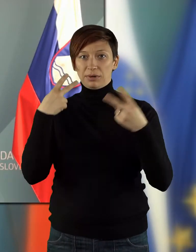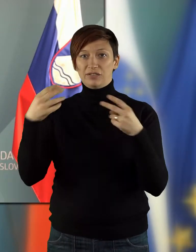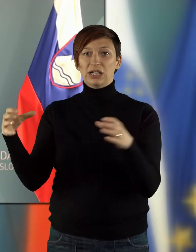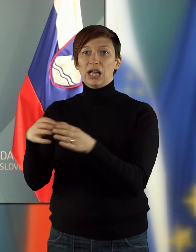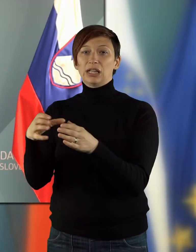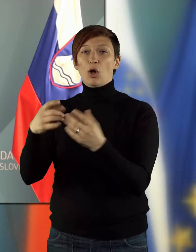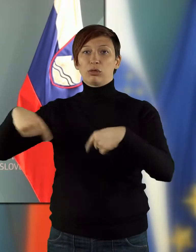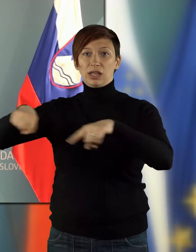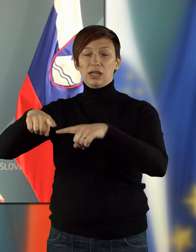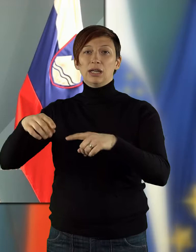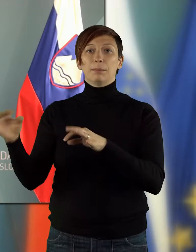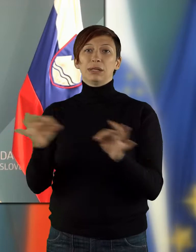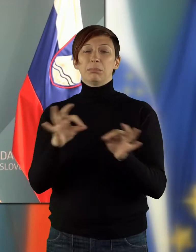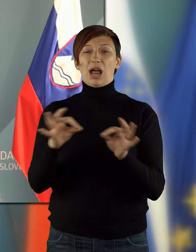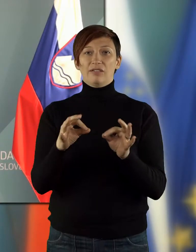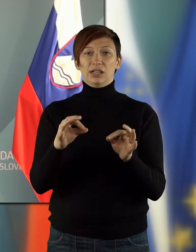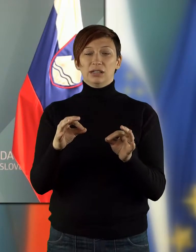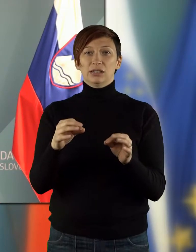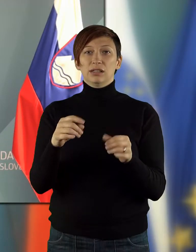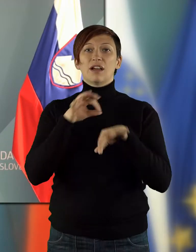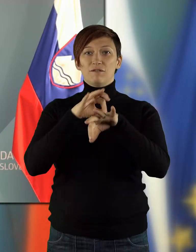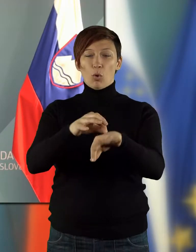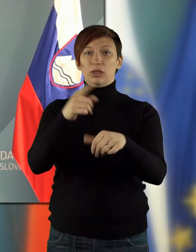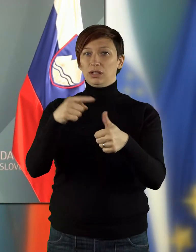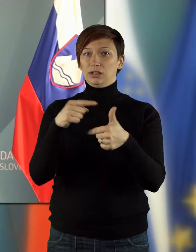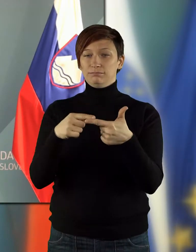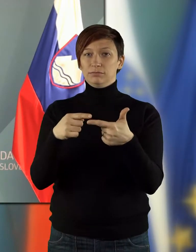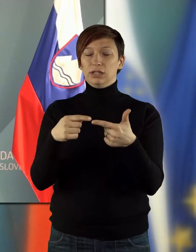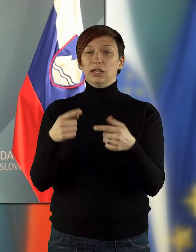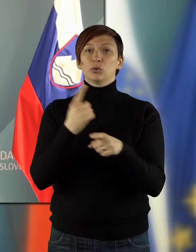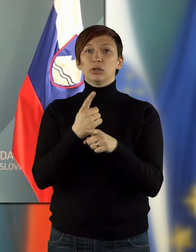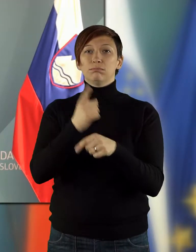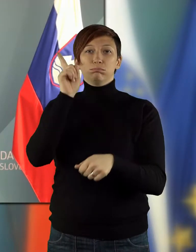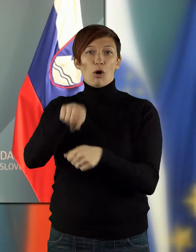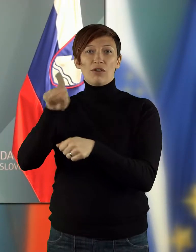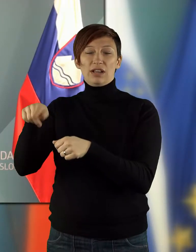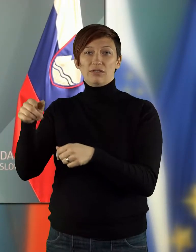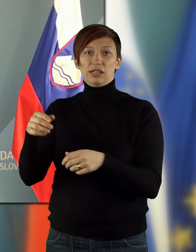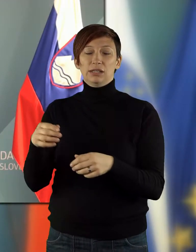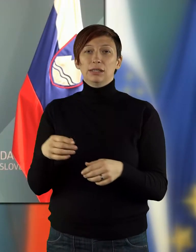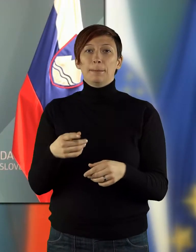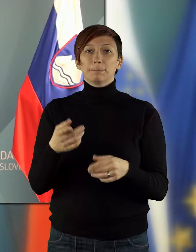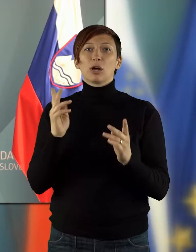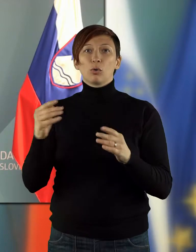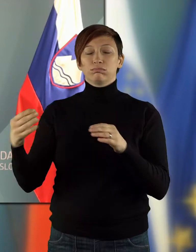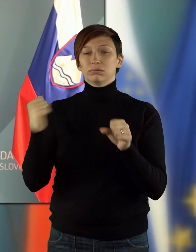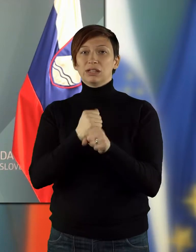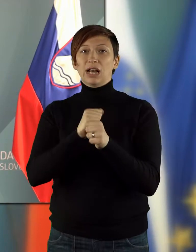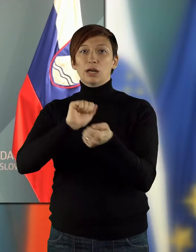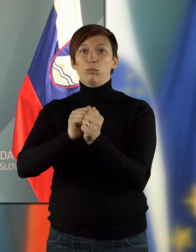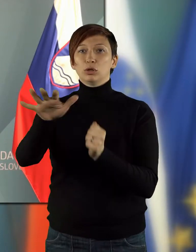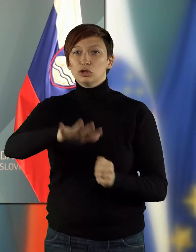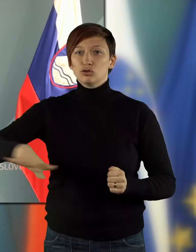ocena preverjene enote se tako nanaša na priprave, na vodenje in poveljevanje, na gibanje na